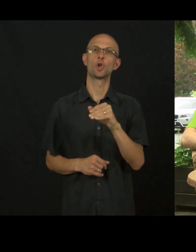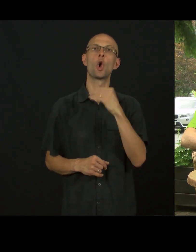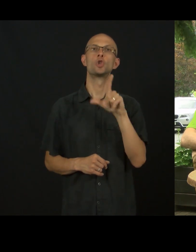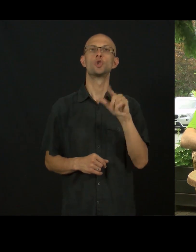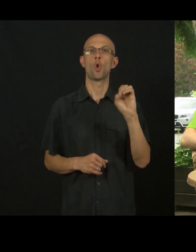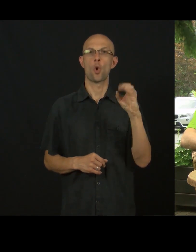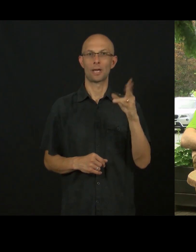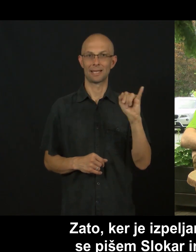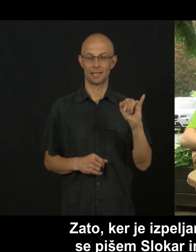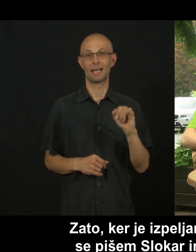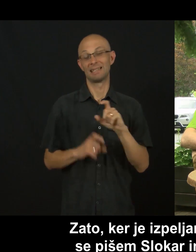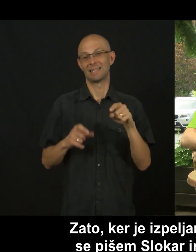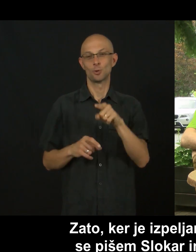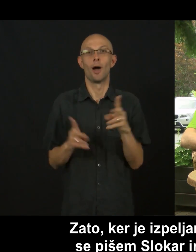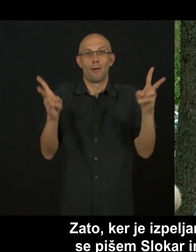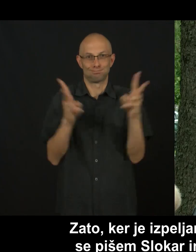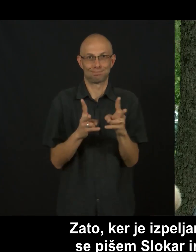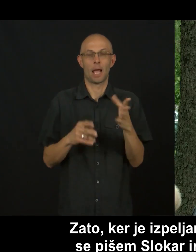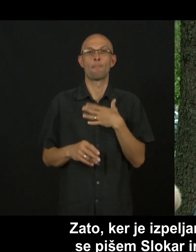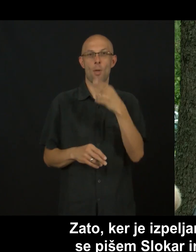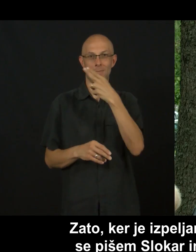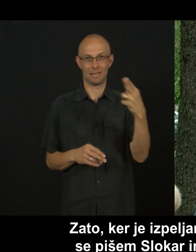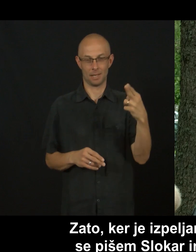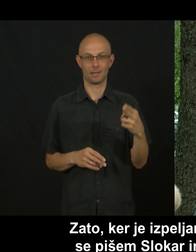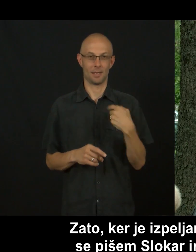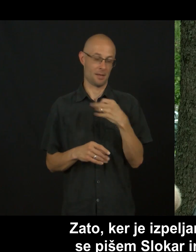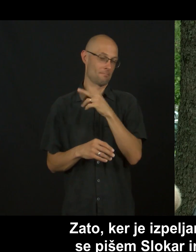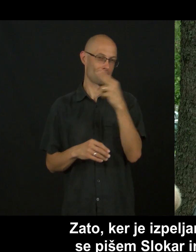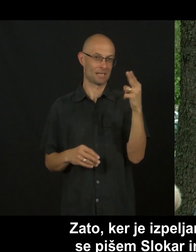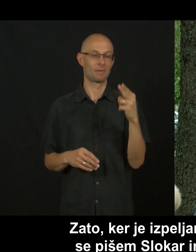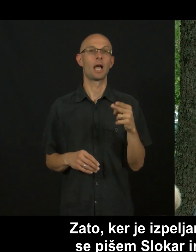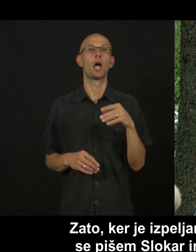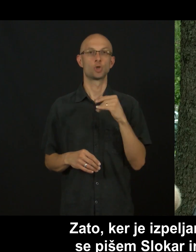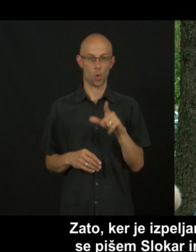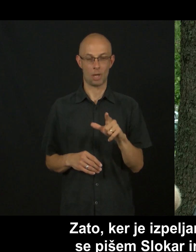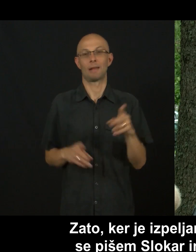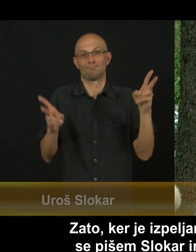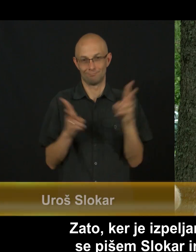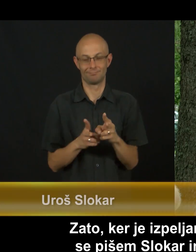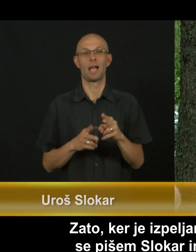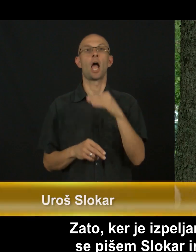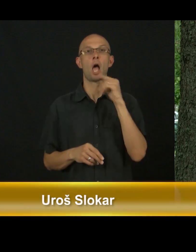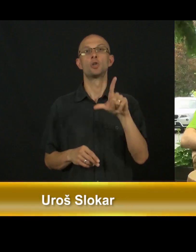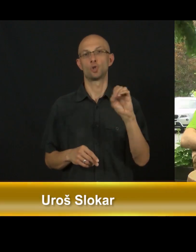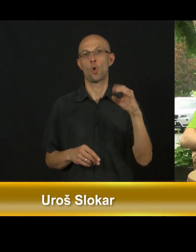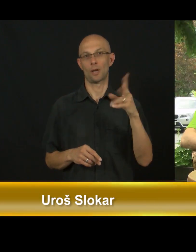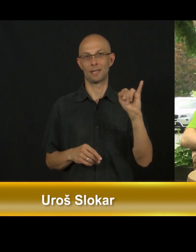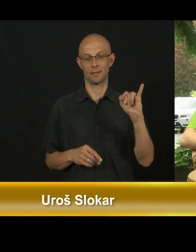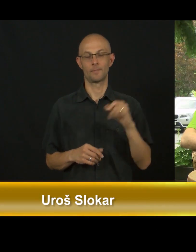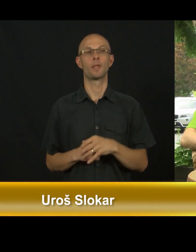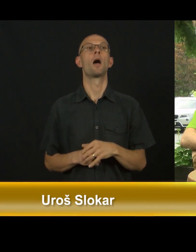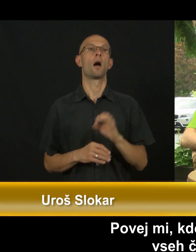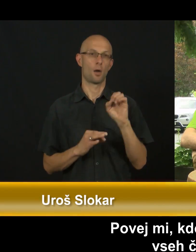Čeloki. Zato, ker je izpeljanka iz mojega priimka, ki se pičem Slokar in okrajšava, zato je Sloki.